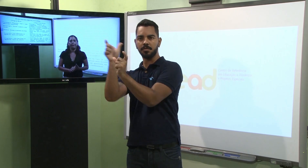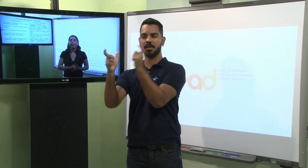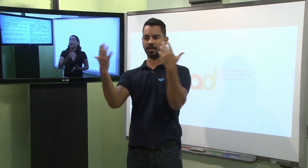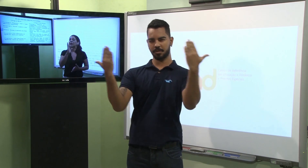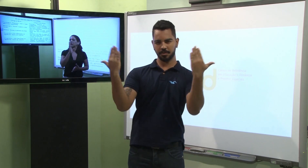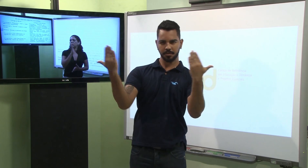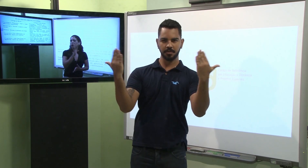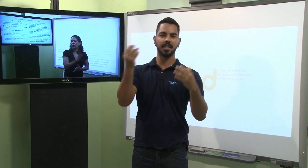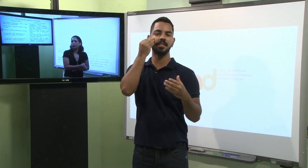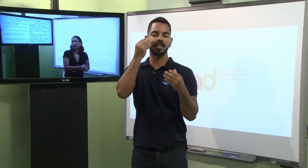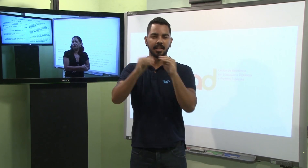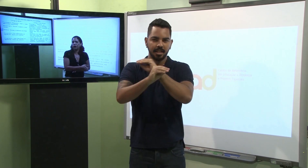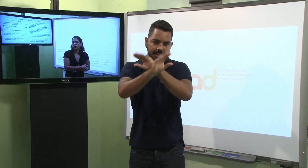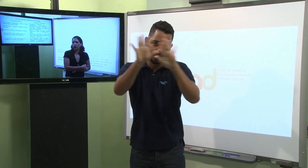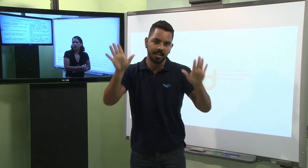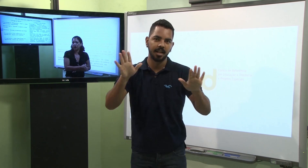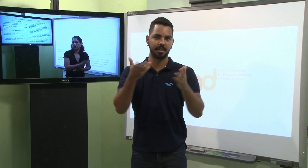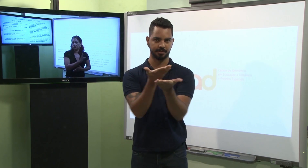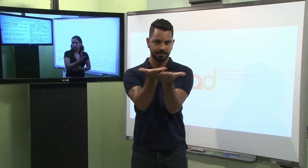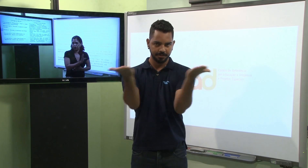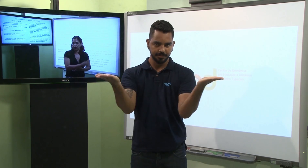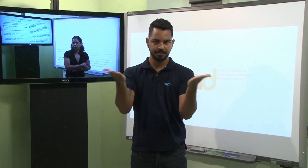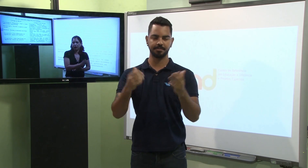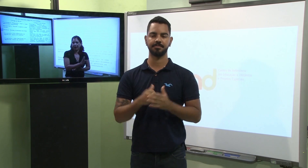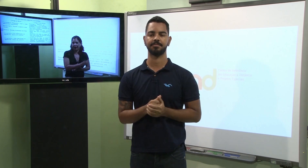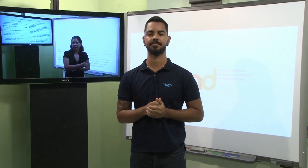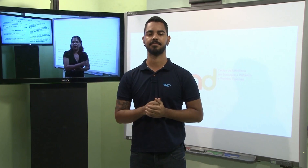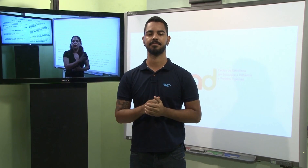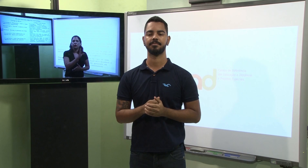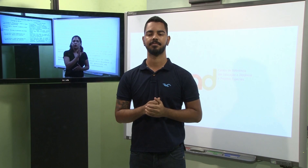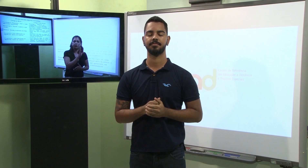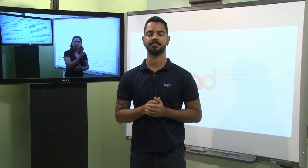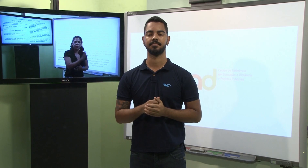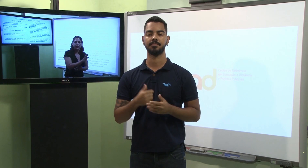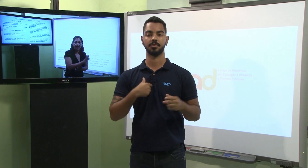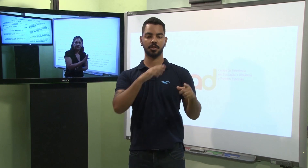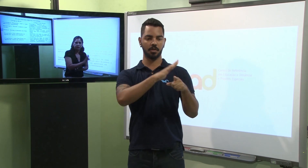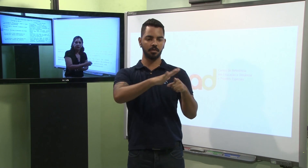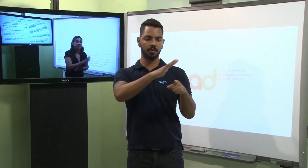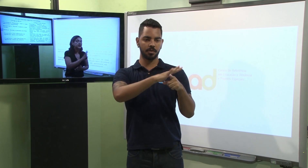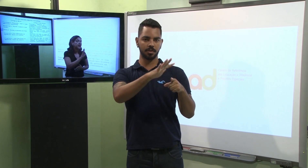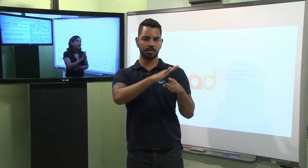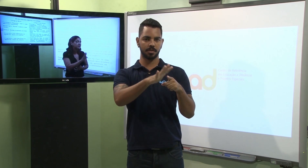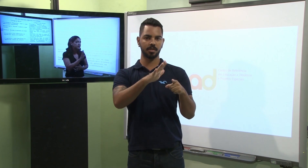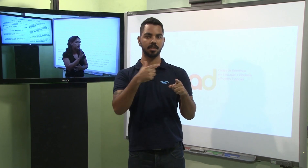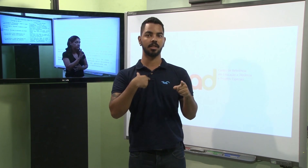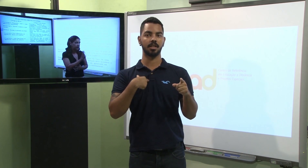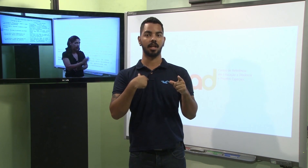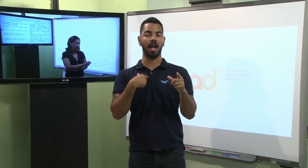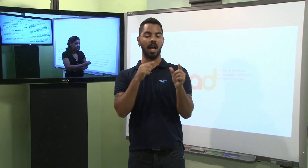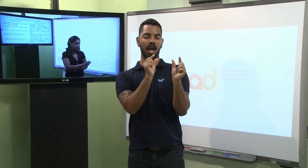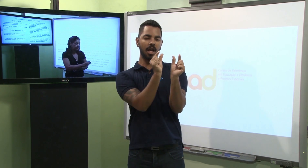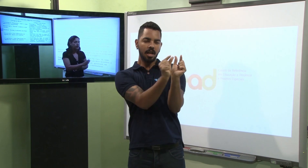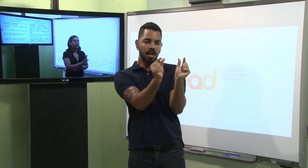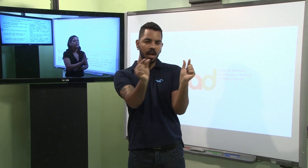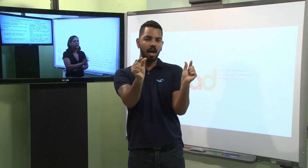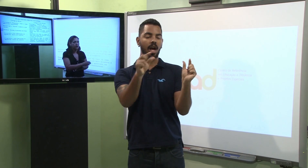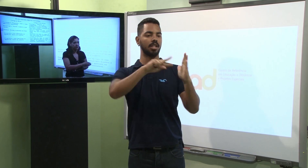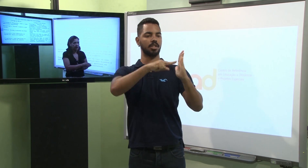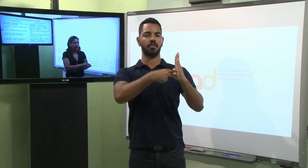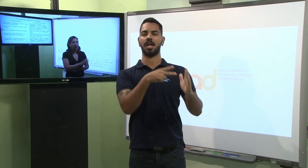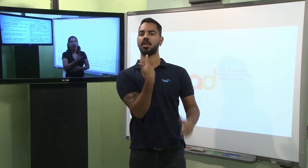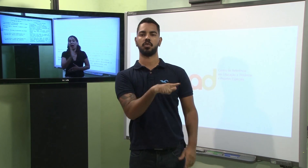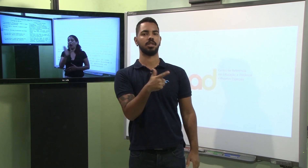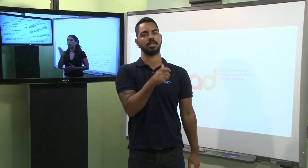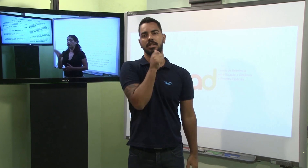vamos lá. Se no campo da fonologia os estudos recaem sobre as unidades mínimas sem significado,